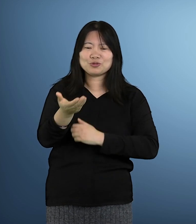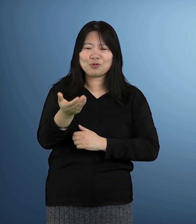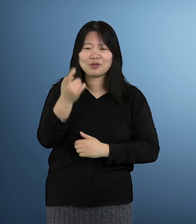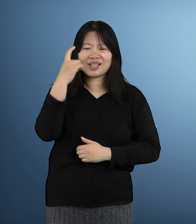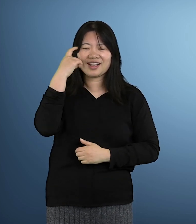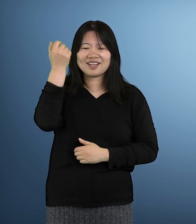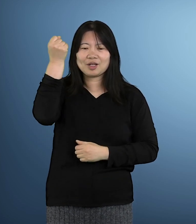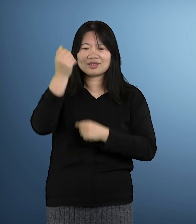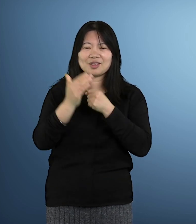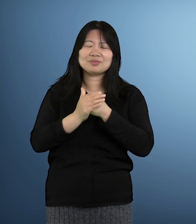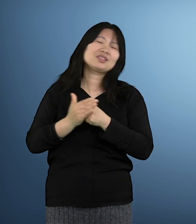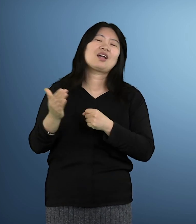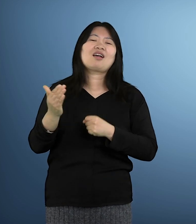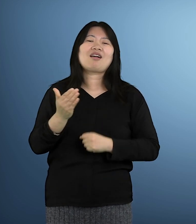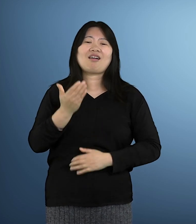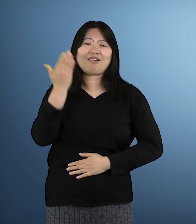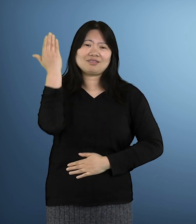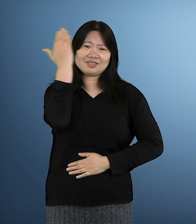생각하여